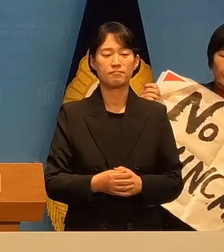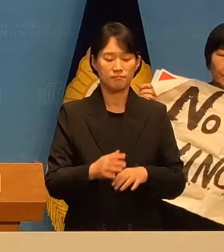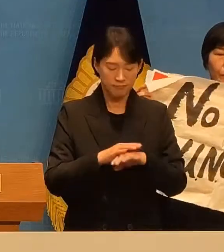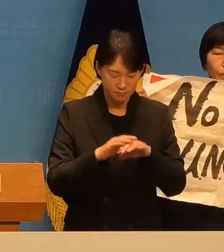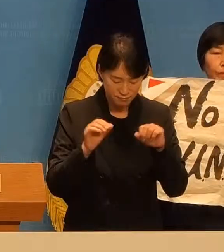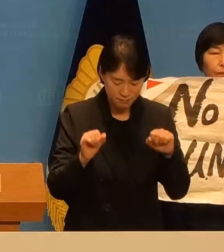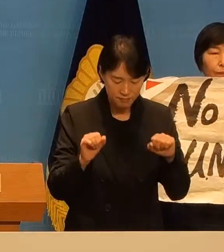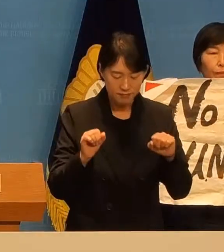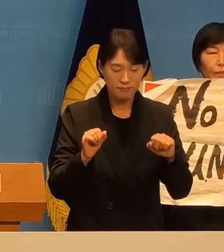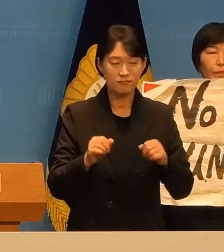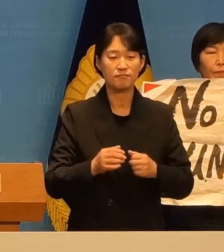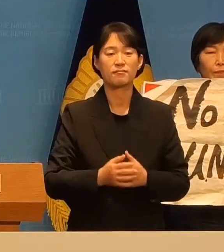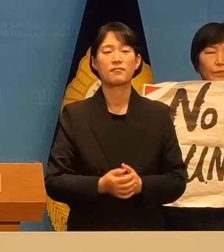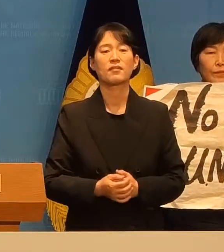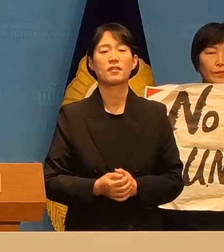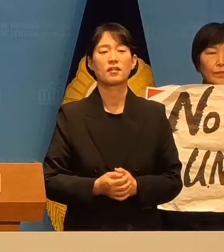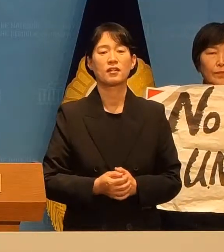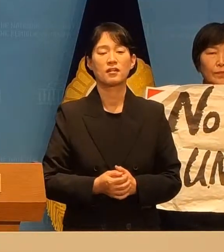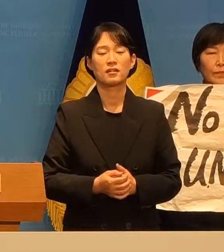안녕하십니까.